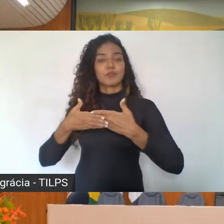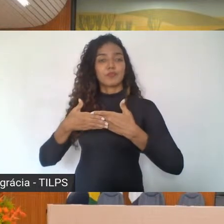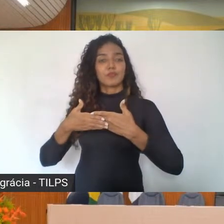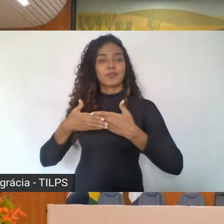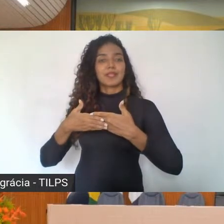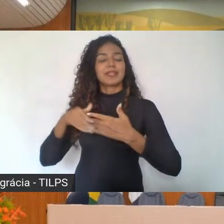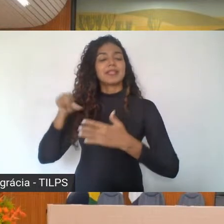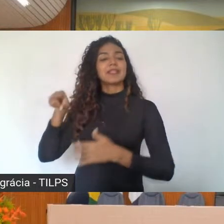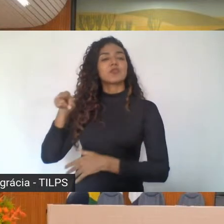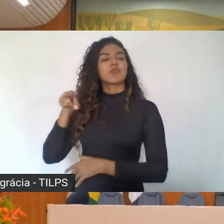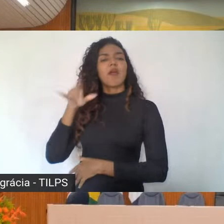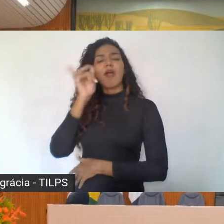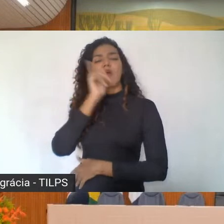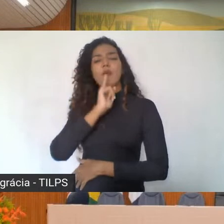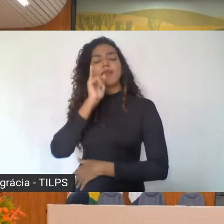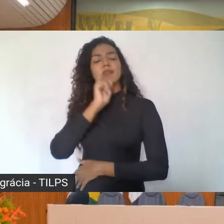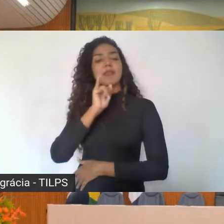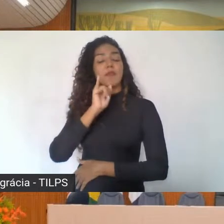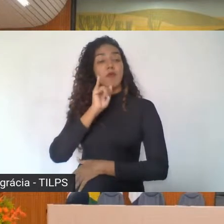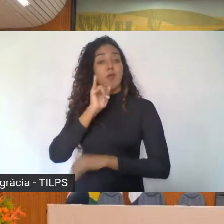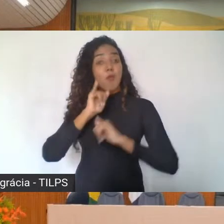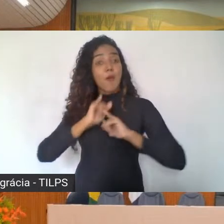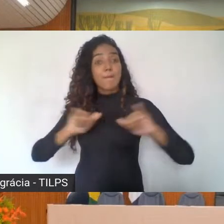uma mensagem interessante, porque